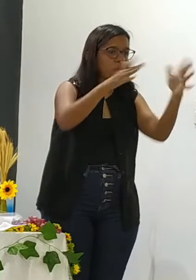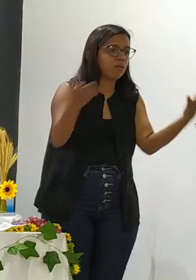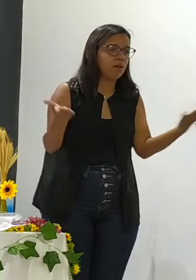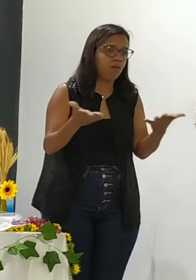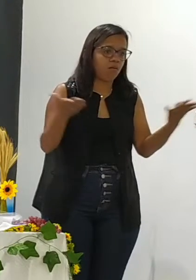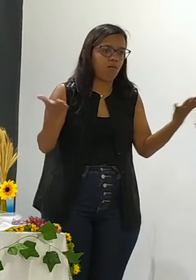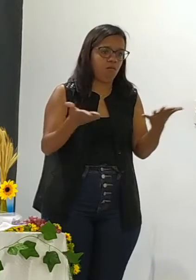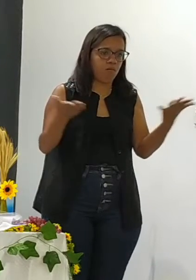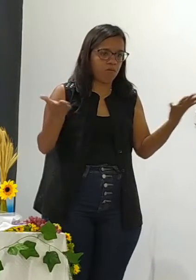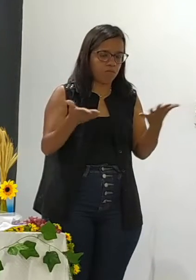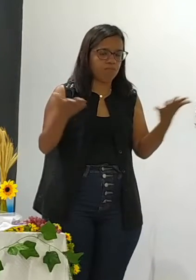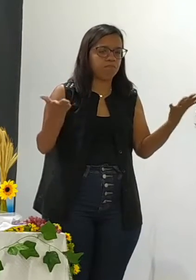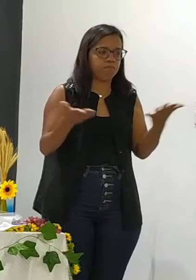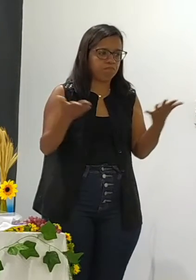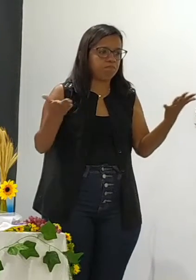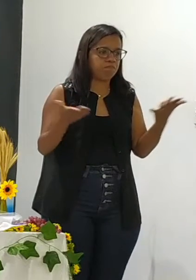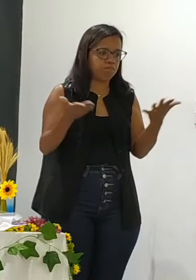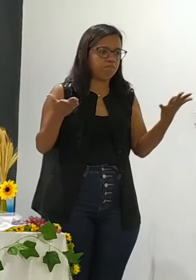bênçãos.